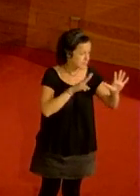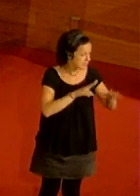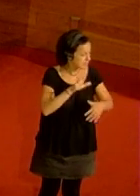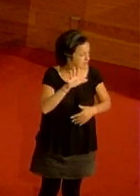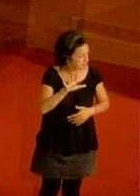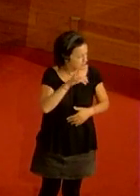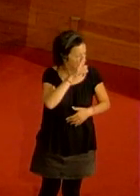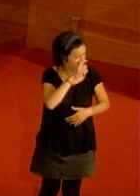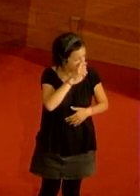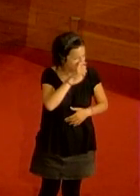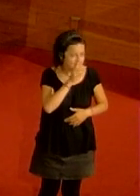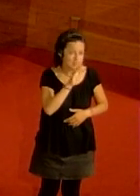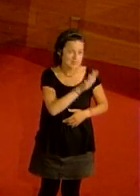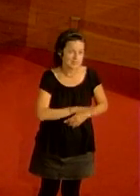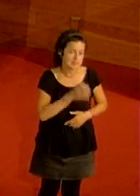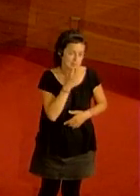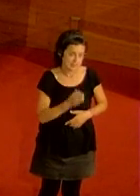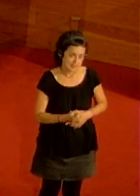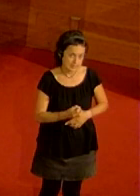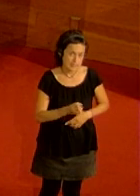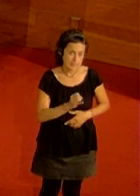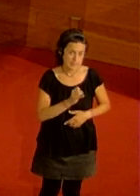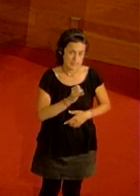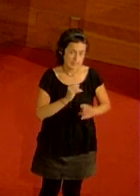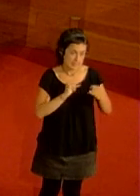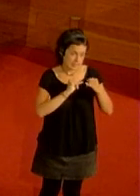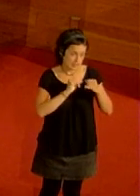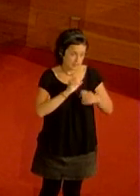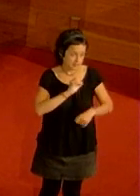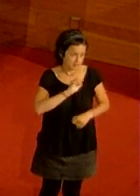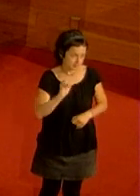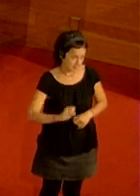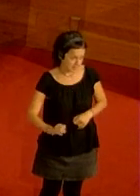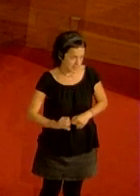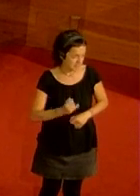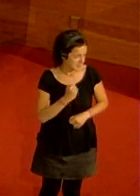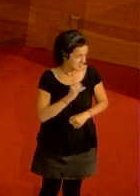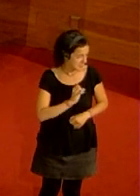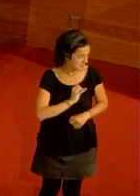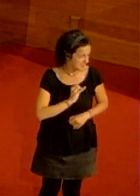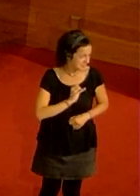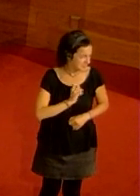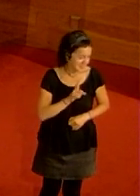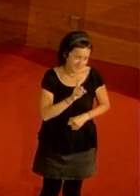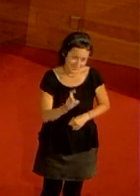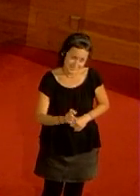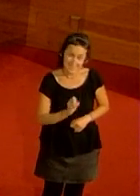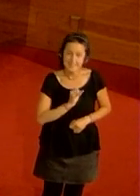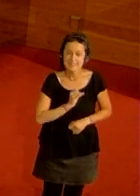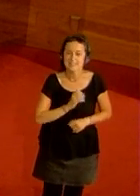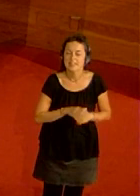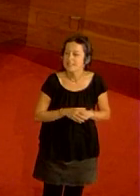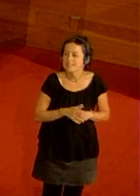Israel crisis de identidad que correrá a cargo de la periodista Sara Gómez armas Muchas